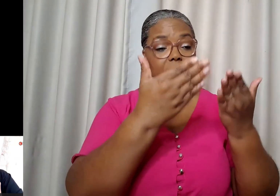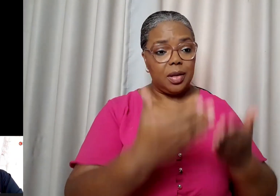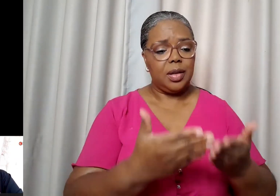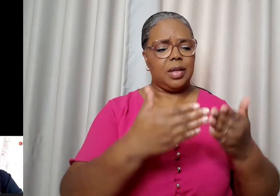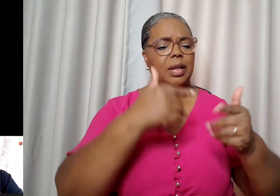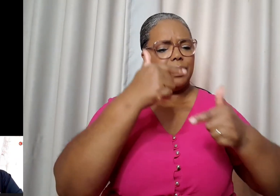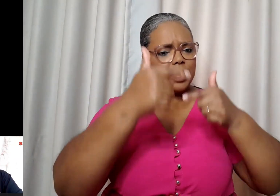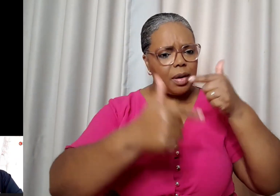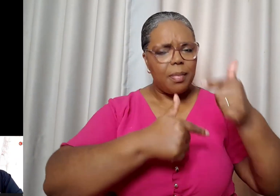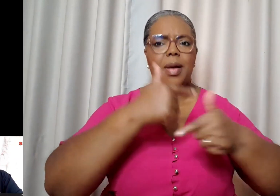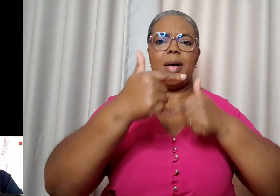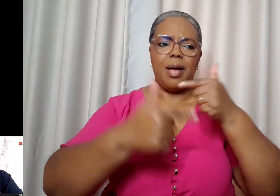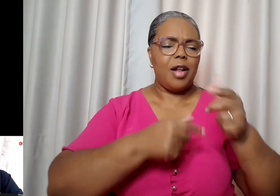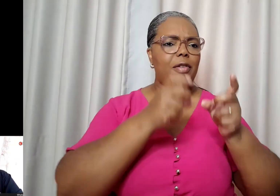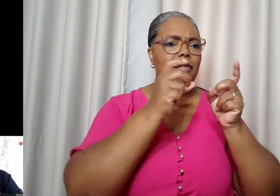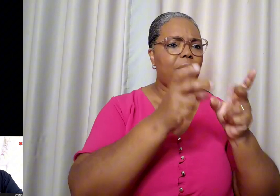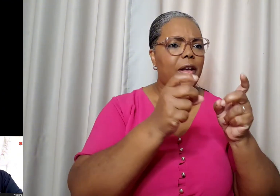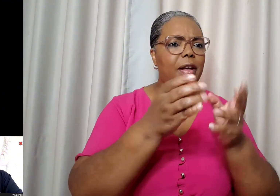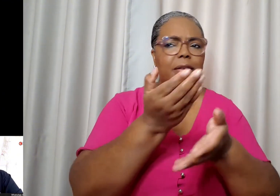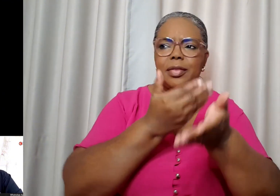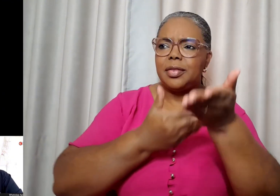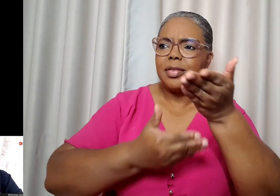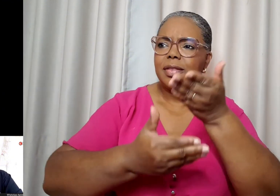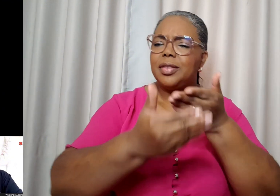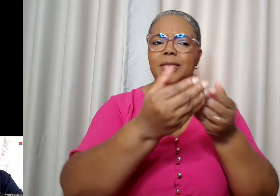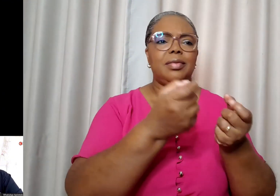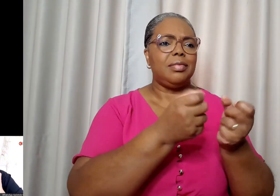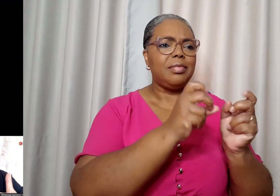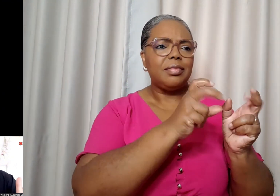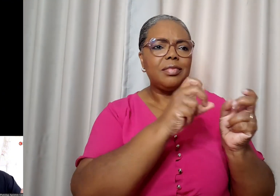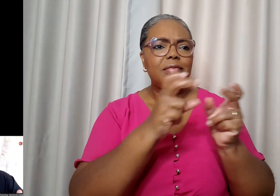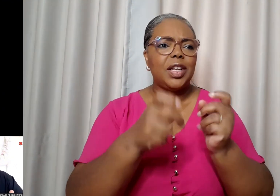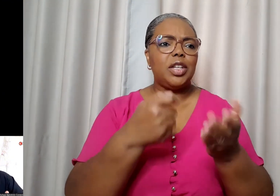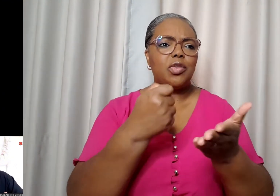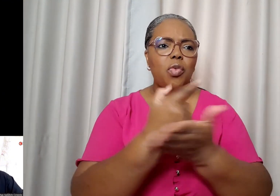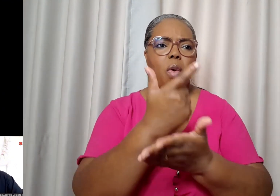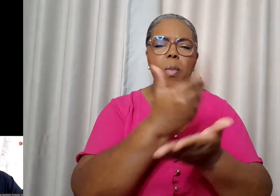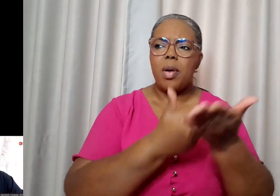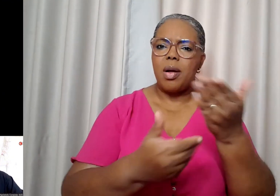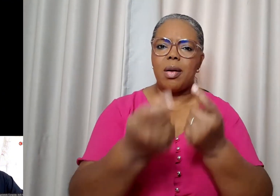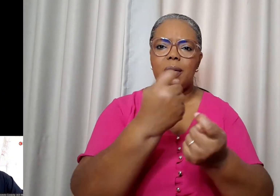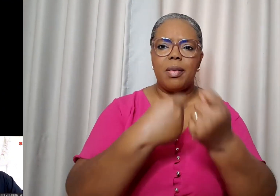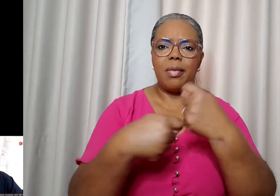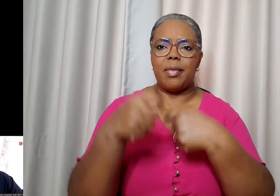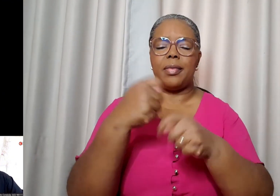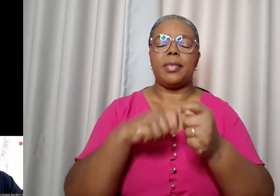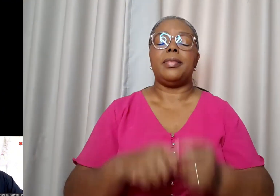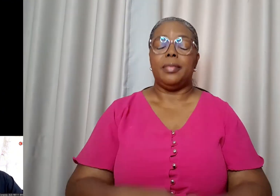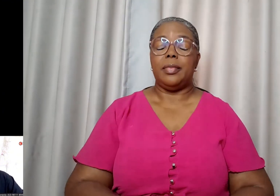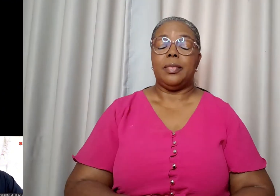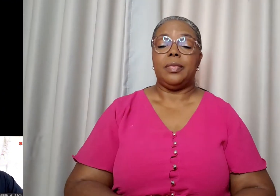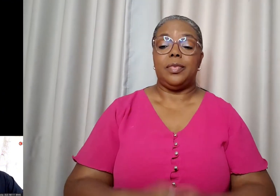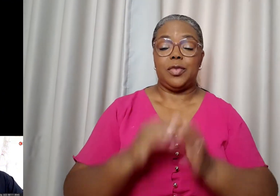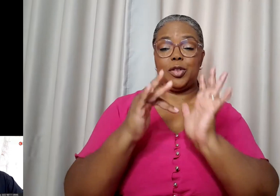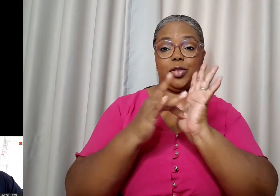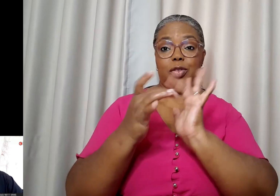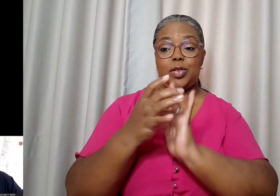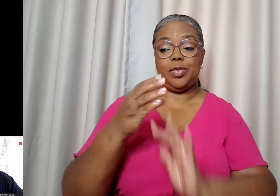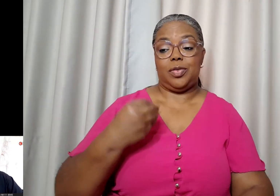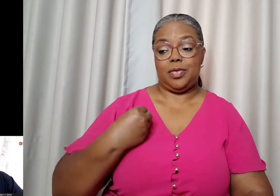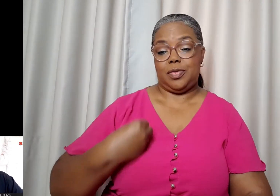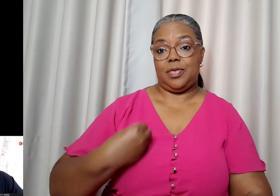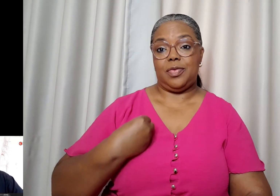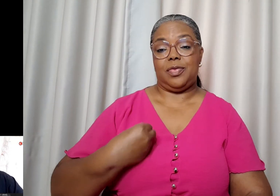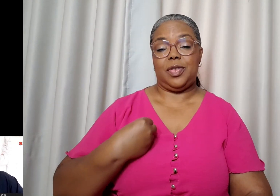de trabalho, certo? Ele desempenhou a sua vida desde o